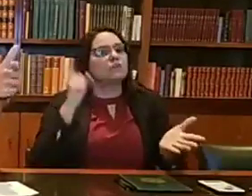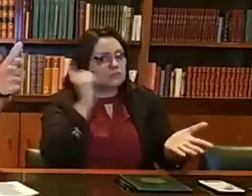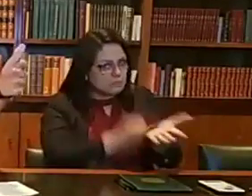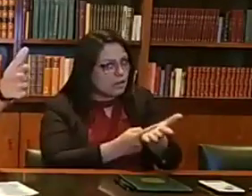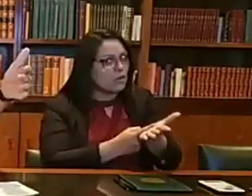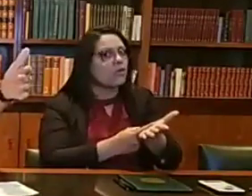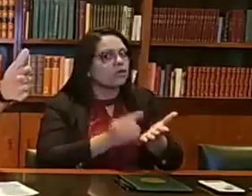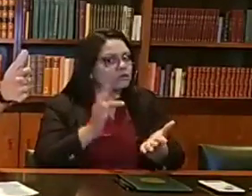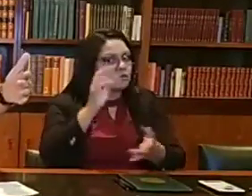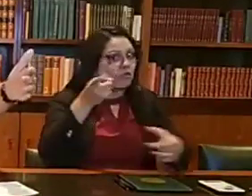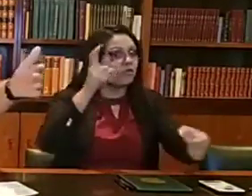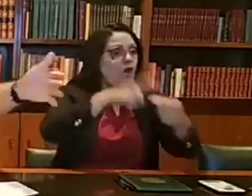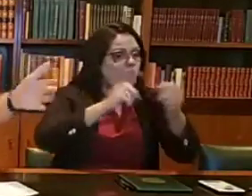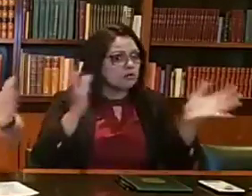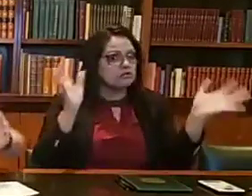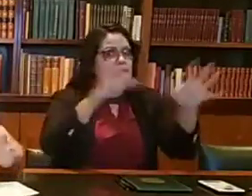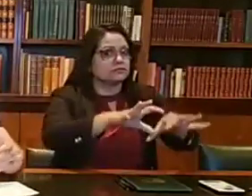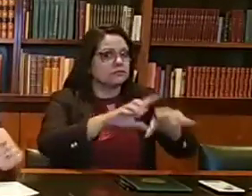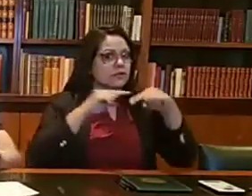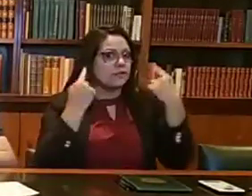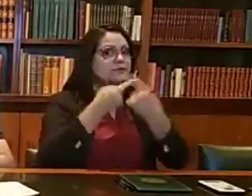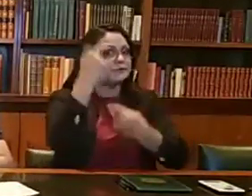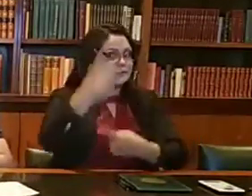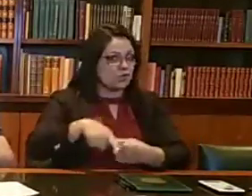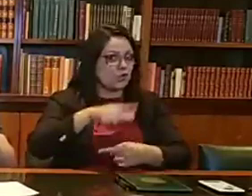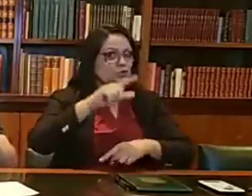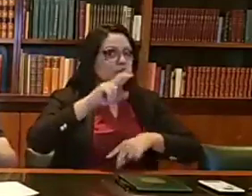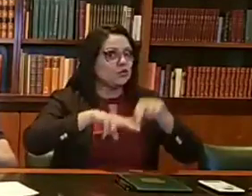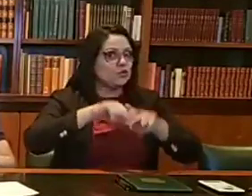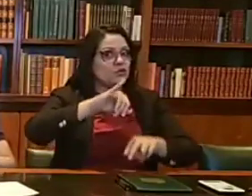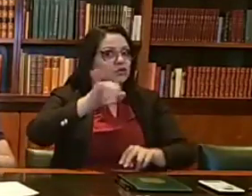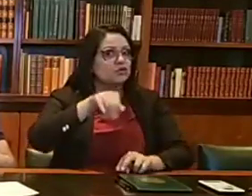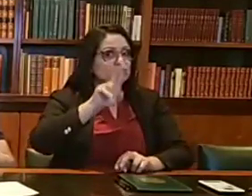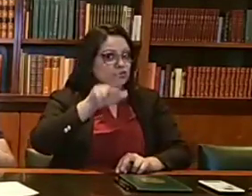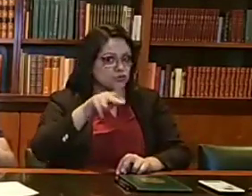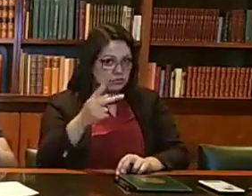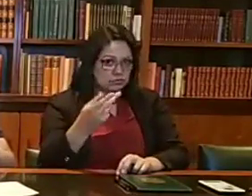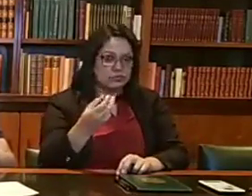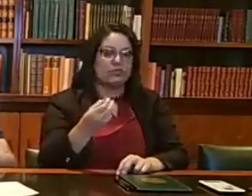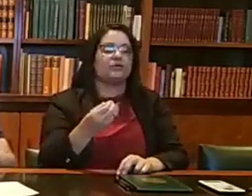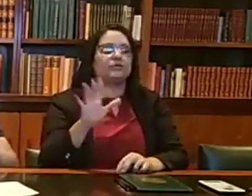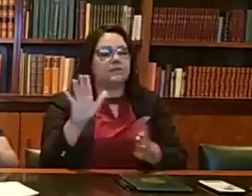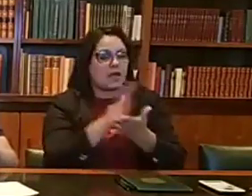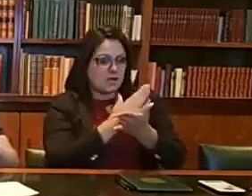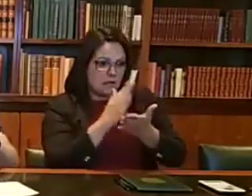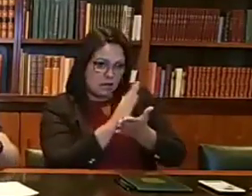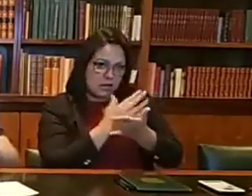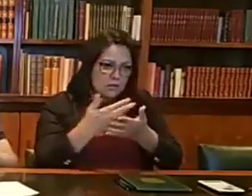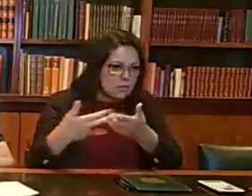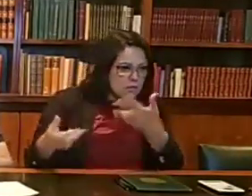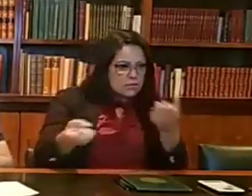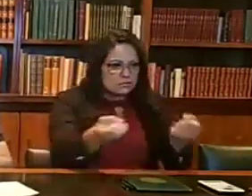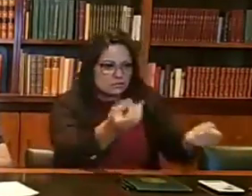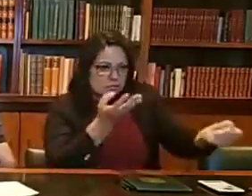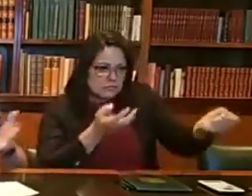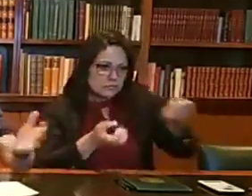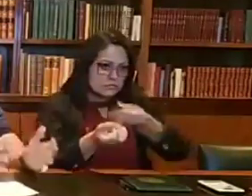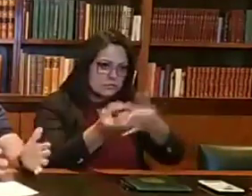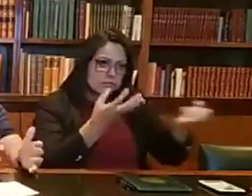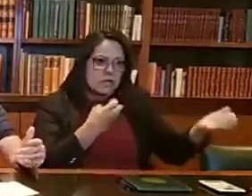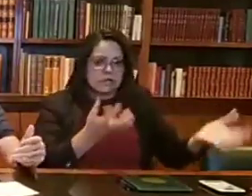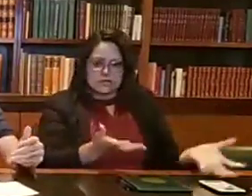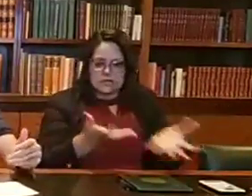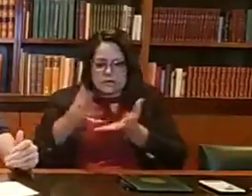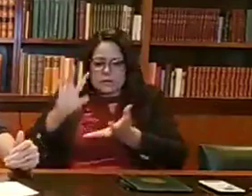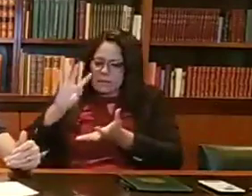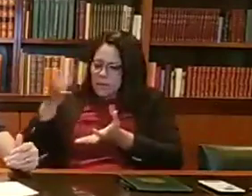reunião para em junho, e alguma, pelo menos alguns daquilo que foi apresentado para nós, nós vamos levar a